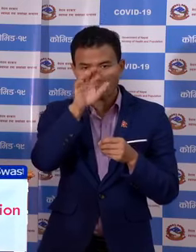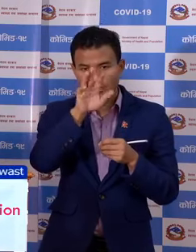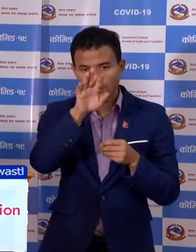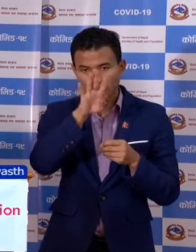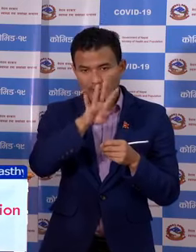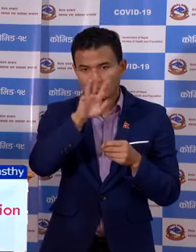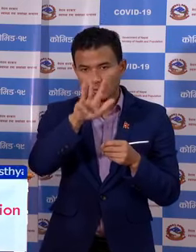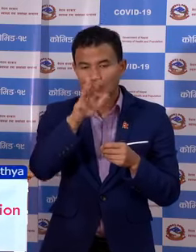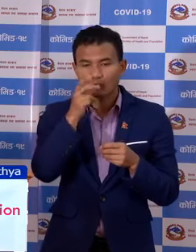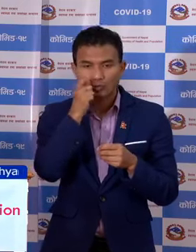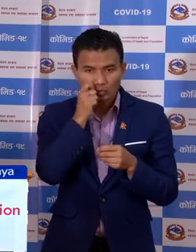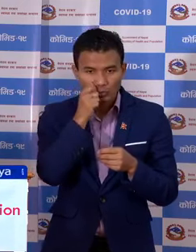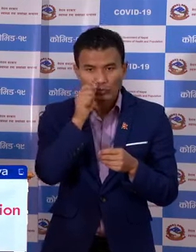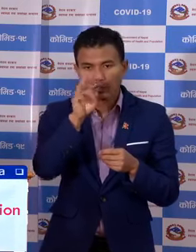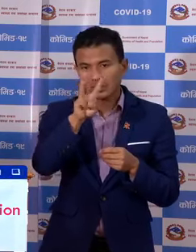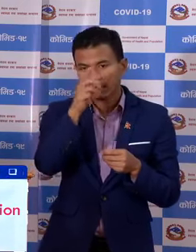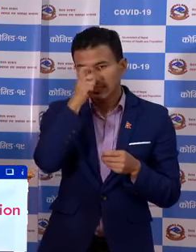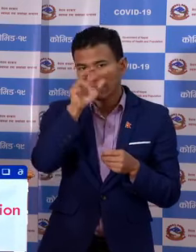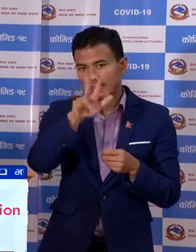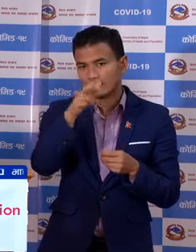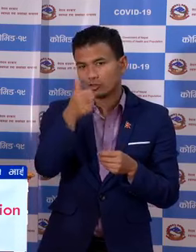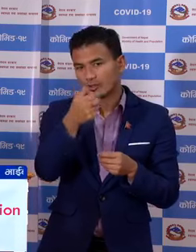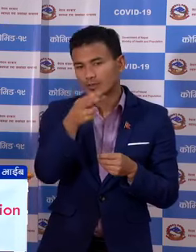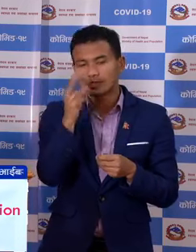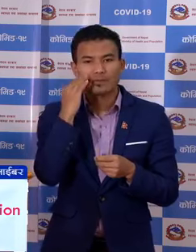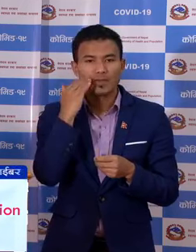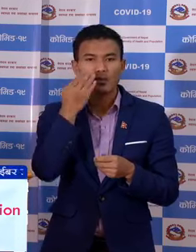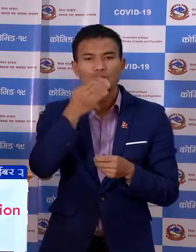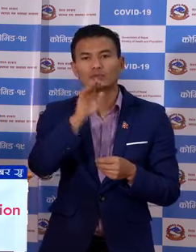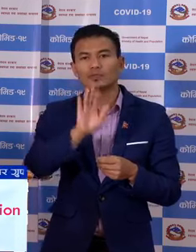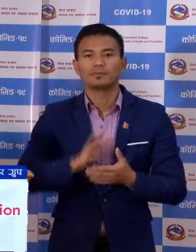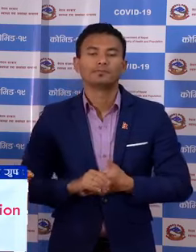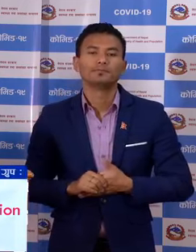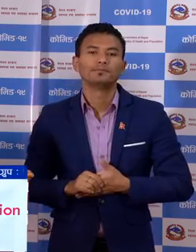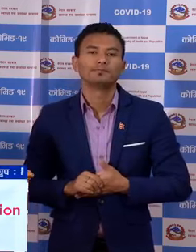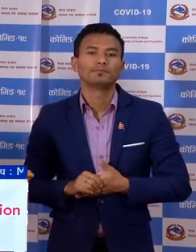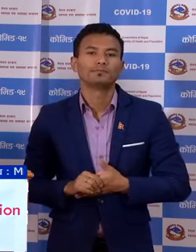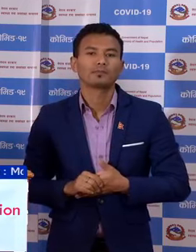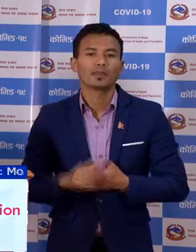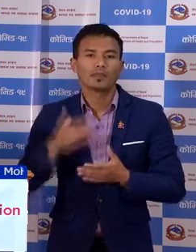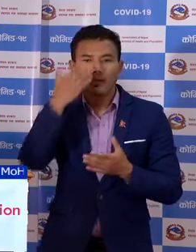4,949 जना पुरुष र 386 जना महिला हुनुहुन्छ।